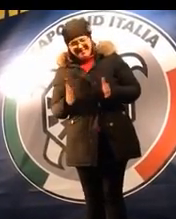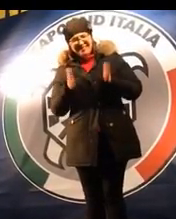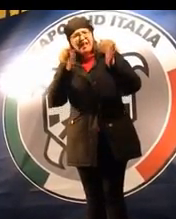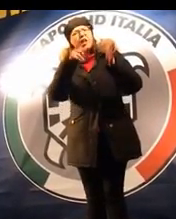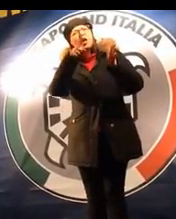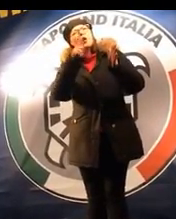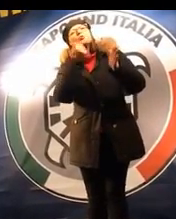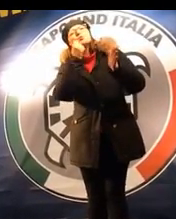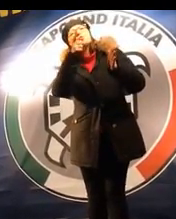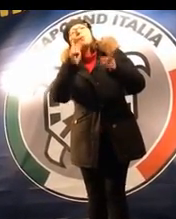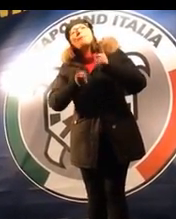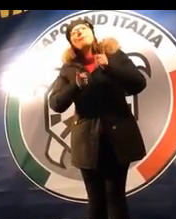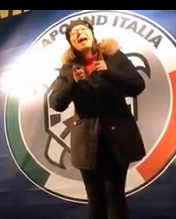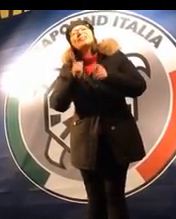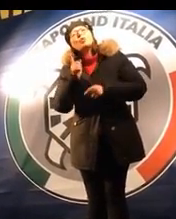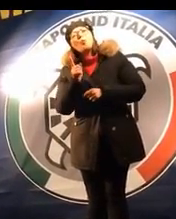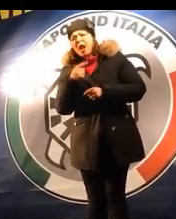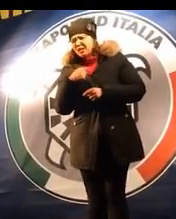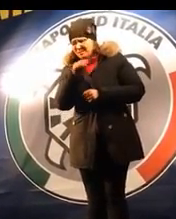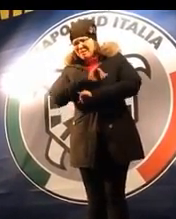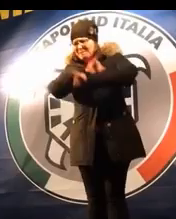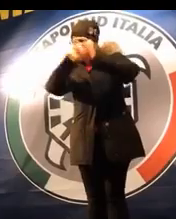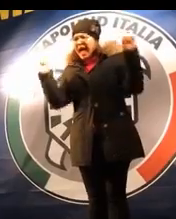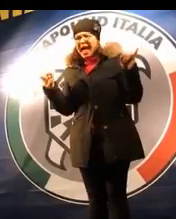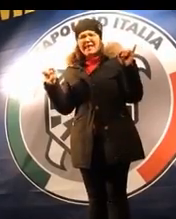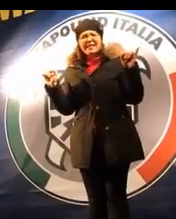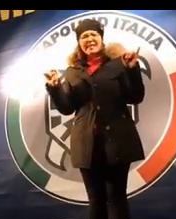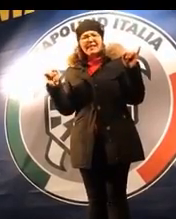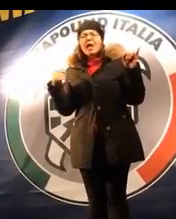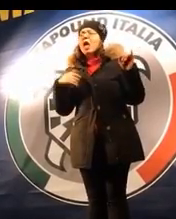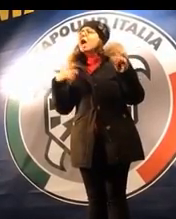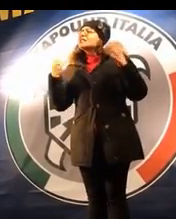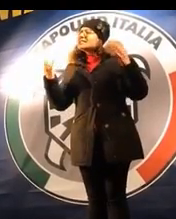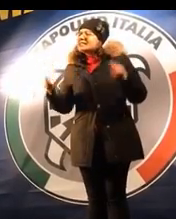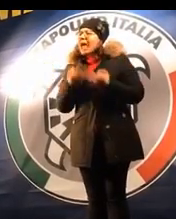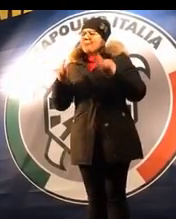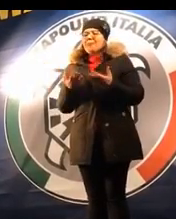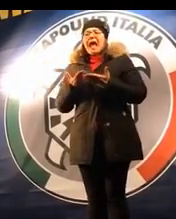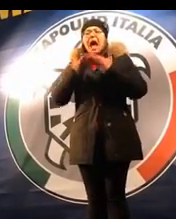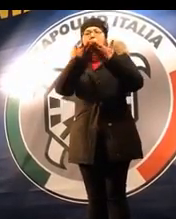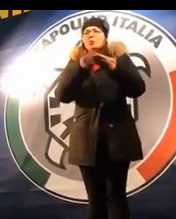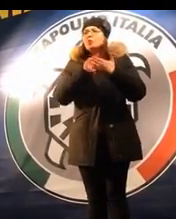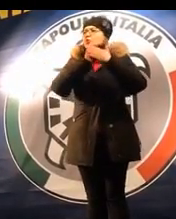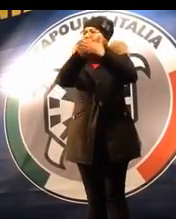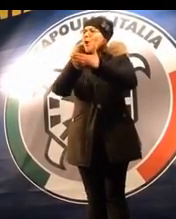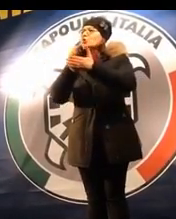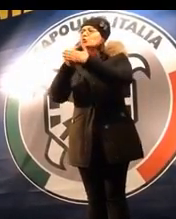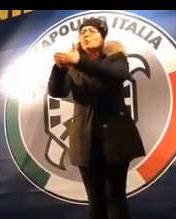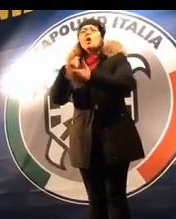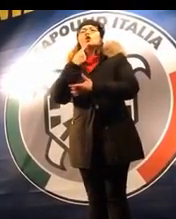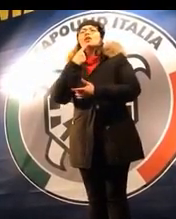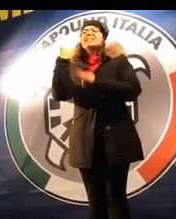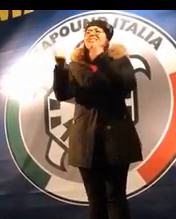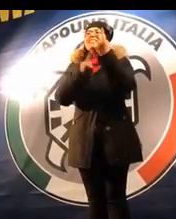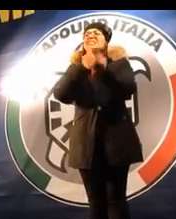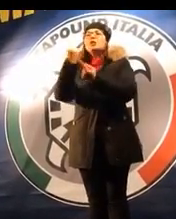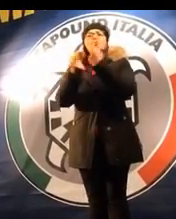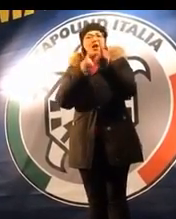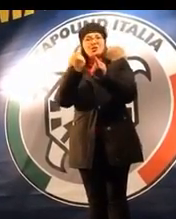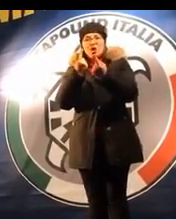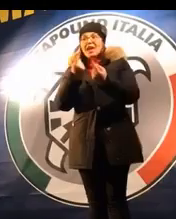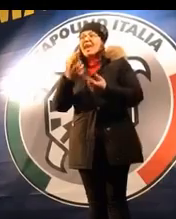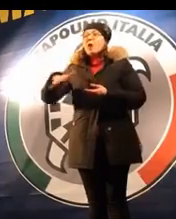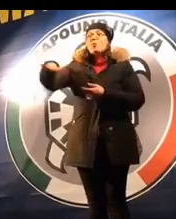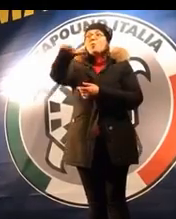alimentare. Questo è l'esempio, l'esempio di chi quando un quartiere è in rivolta perché non vuole l'arrivo del